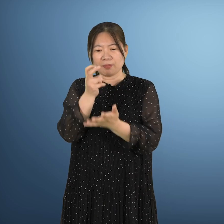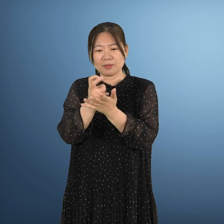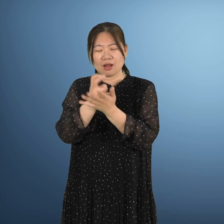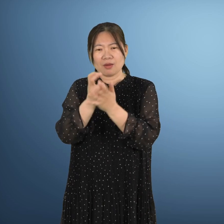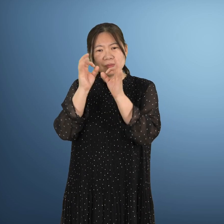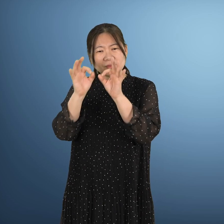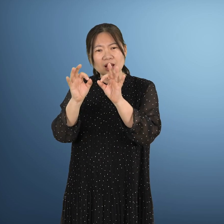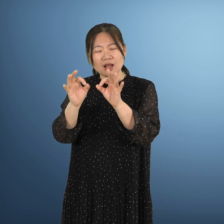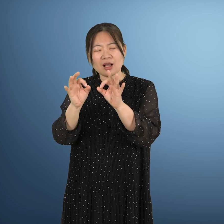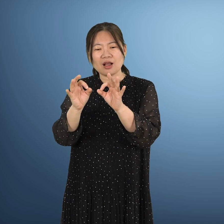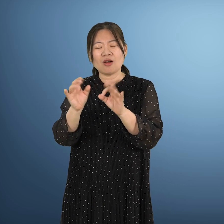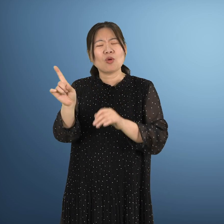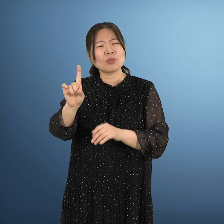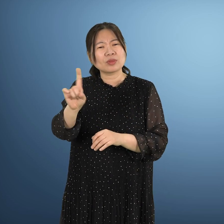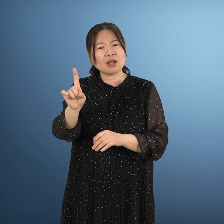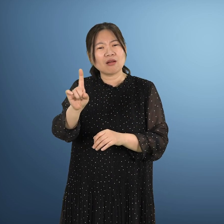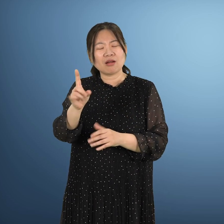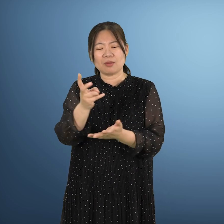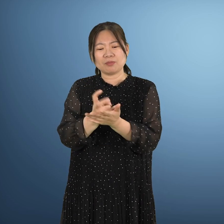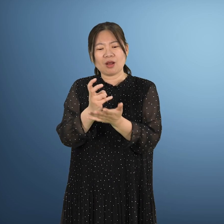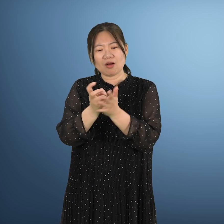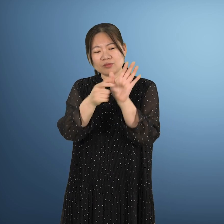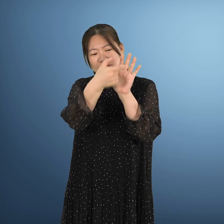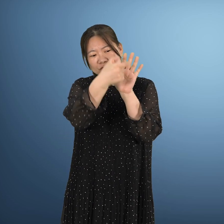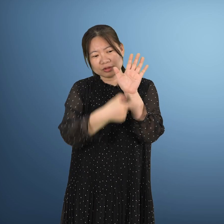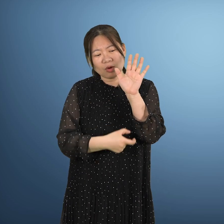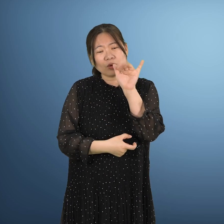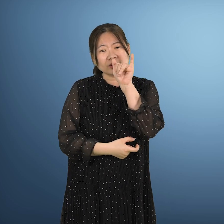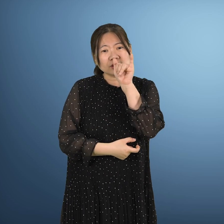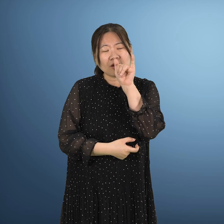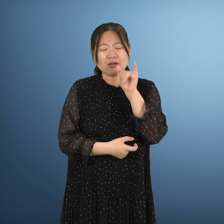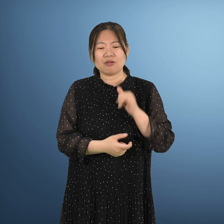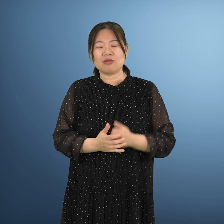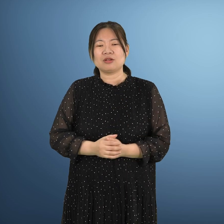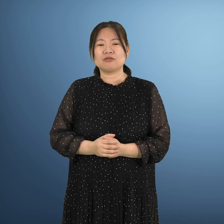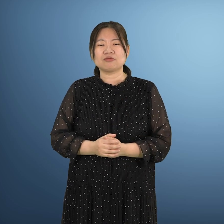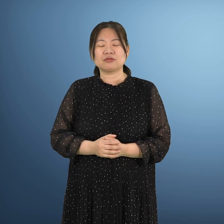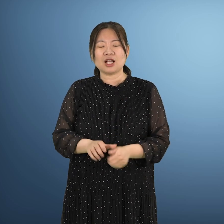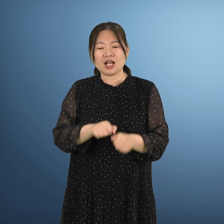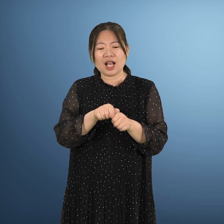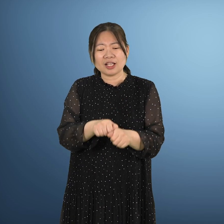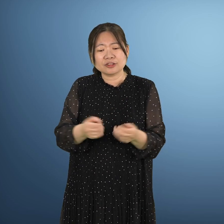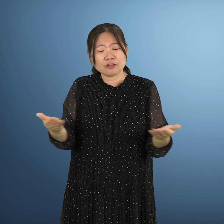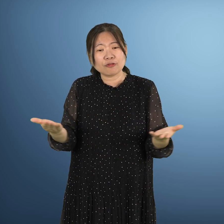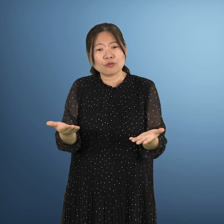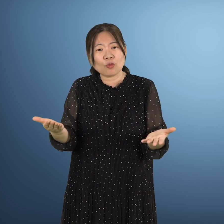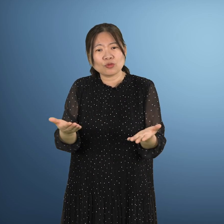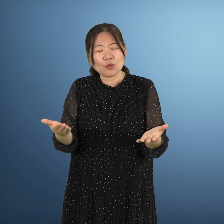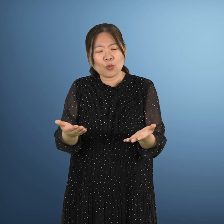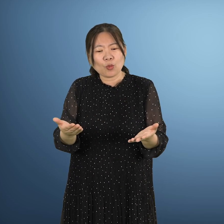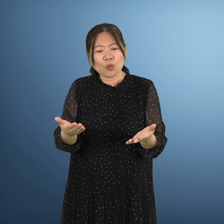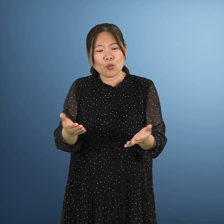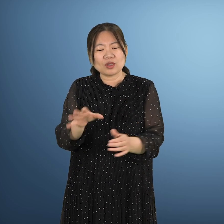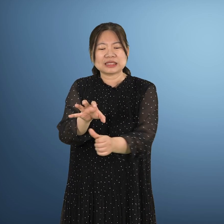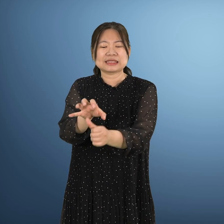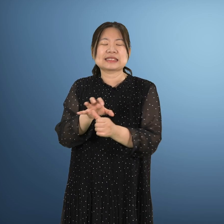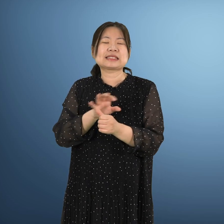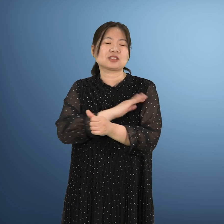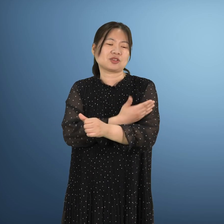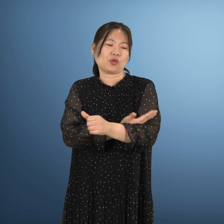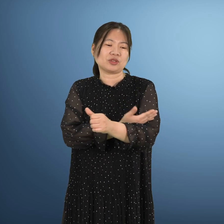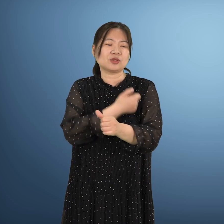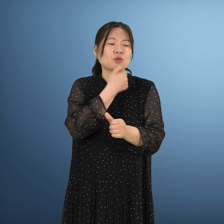법에는 어떤 법령이 있었는가 하니, 강제 노동 징집권이 있었어요.